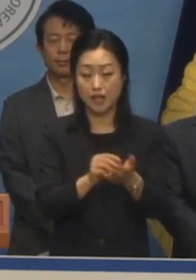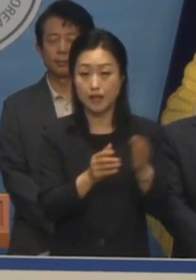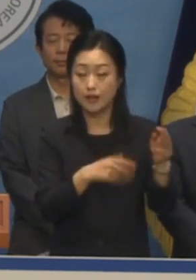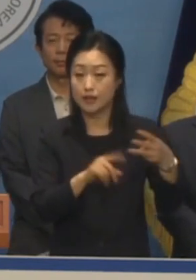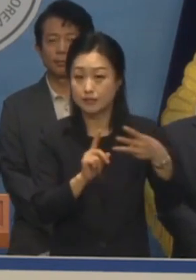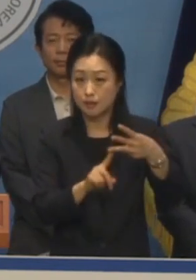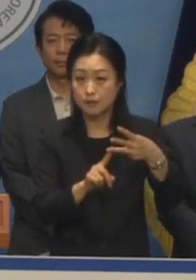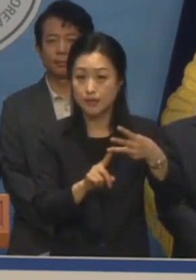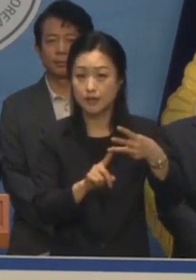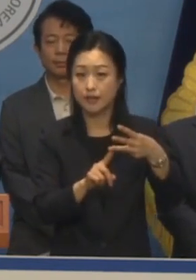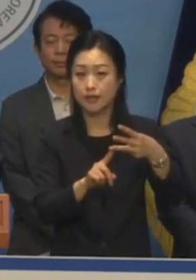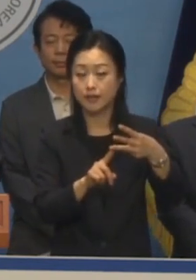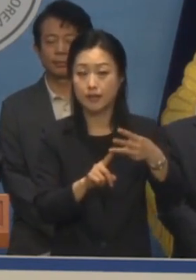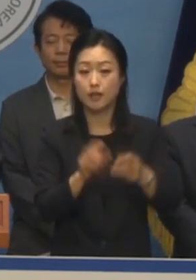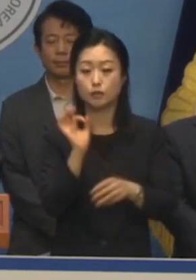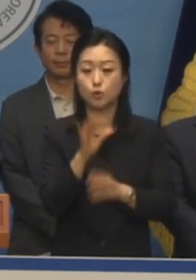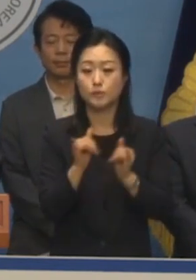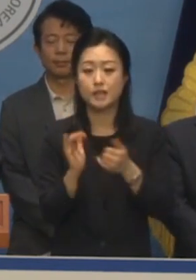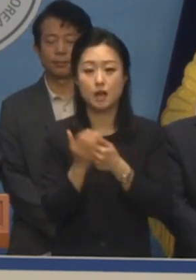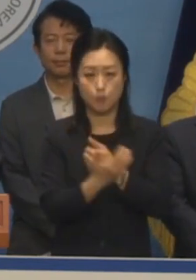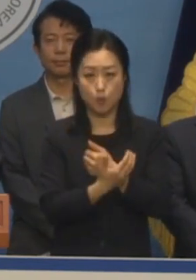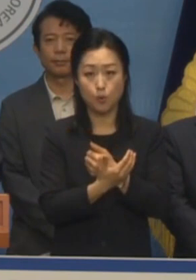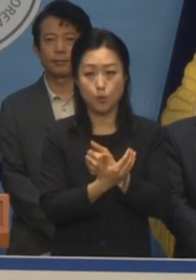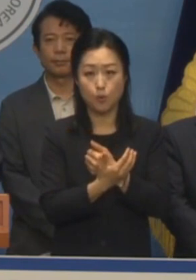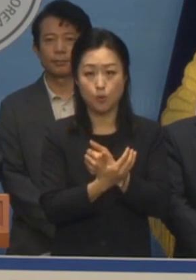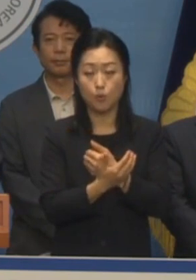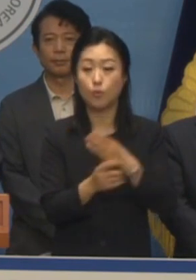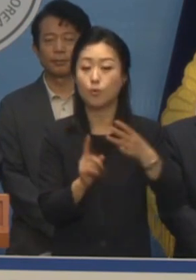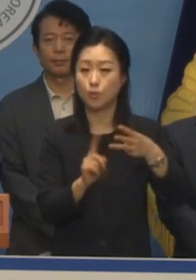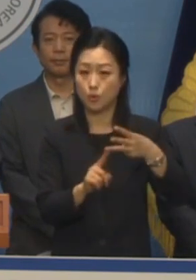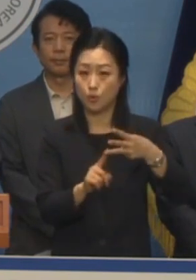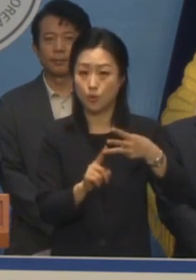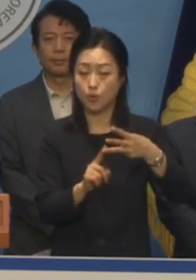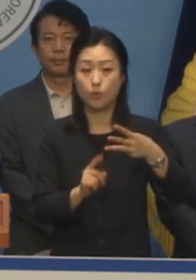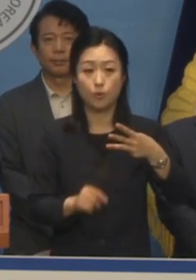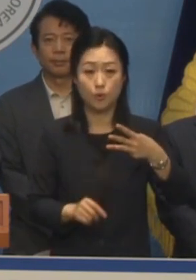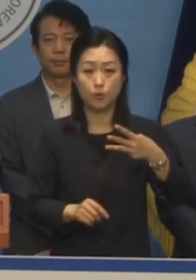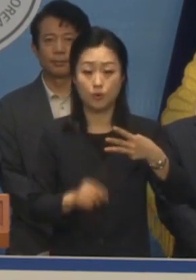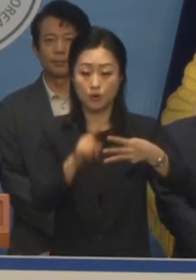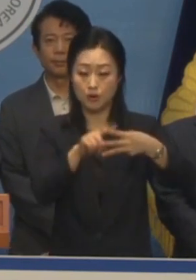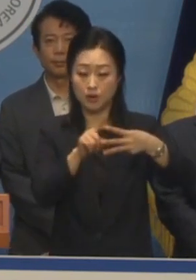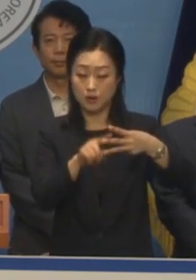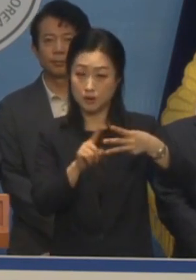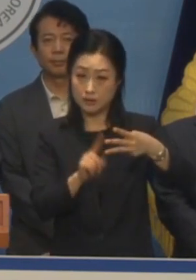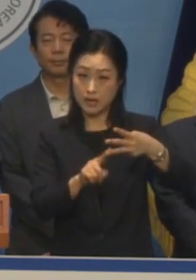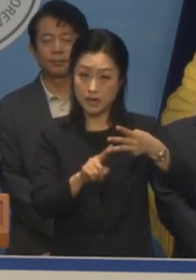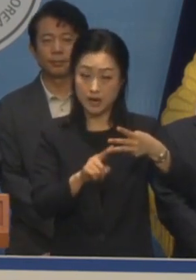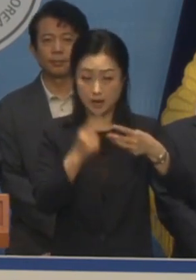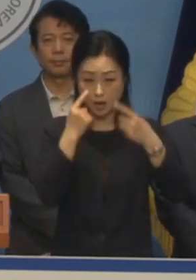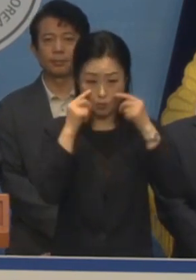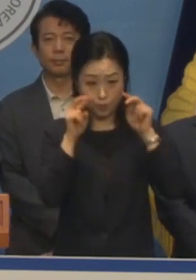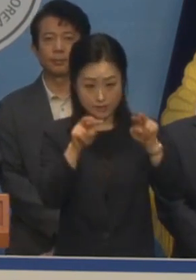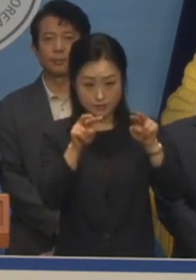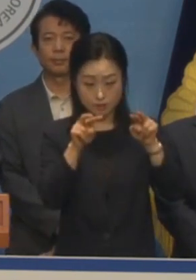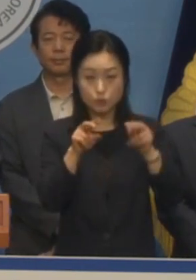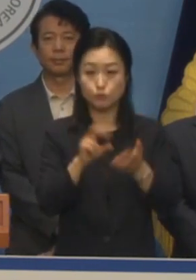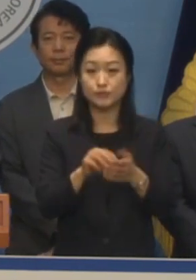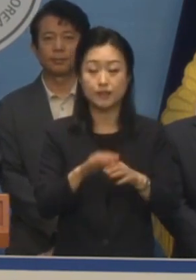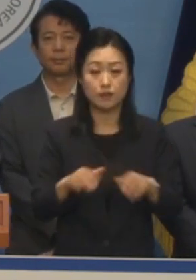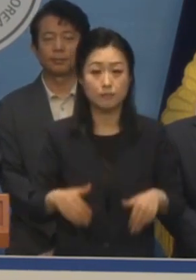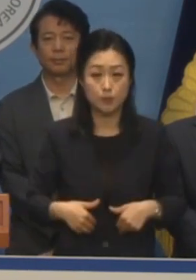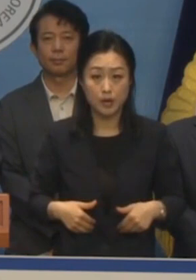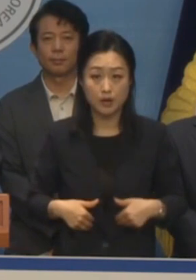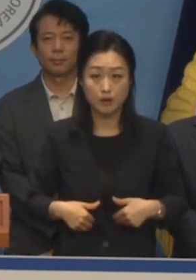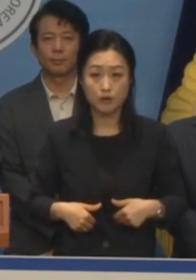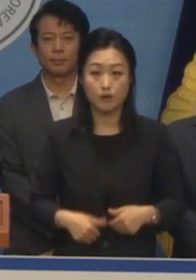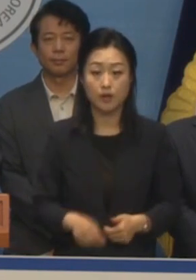세 번째는 소비자 보호를 위한 측면에서 온라인 플랫폼 질서가 어떻게 진화되어야 되는 것인가라는 것들이 포함되어 있습니다. 서로